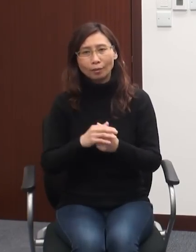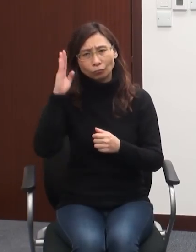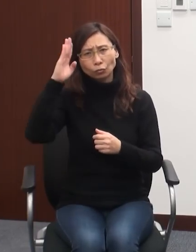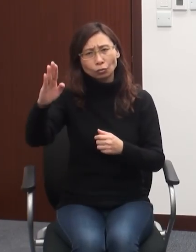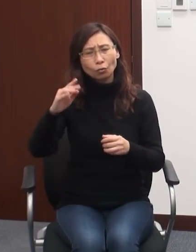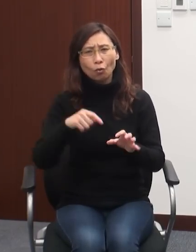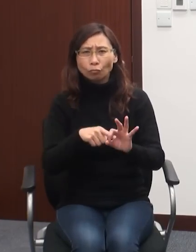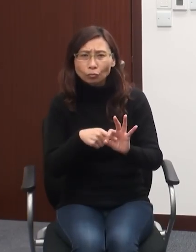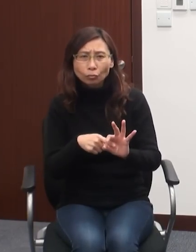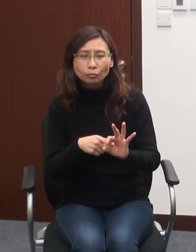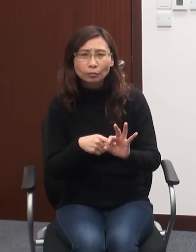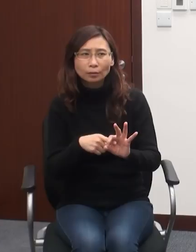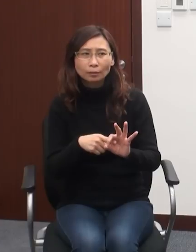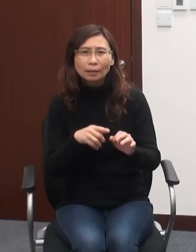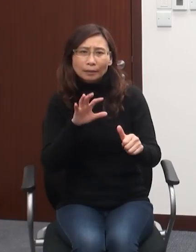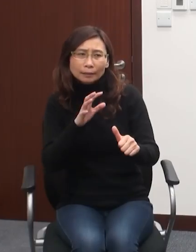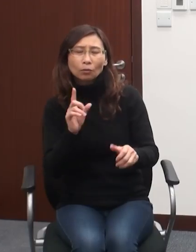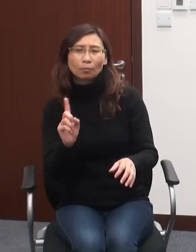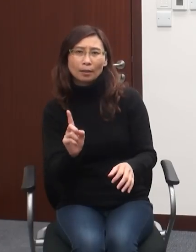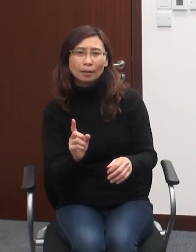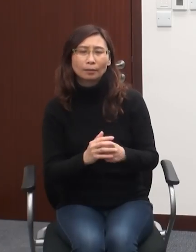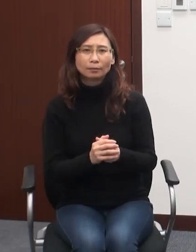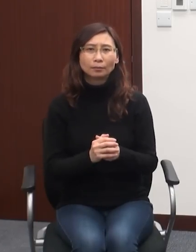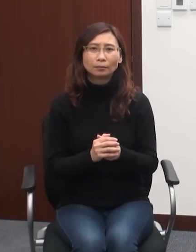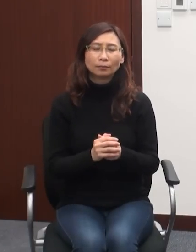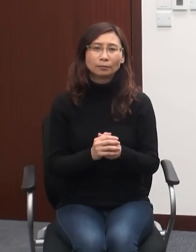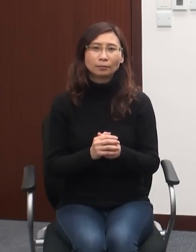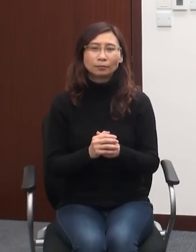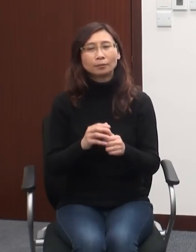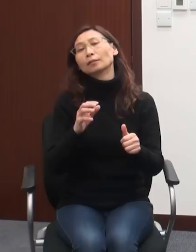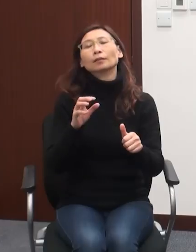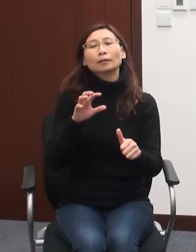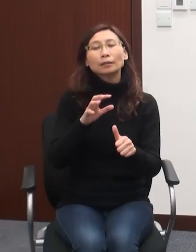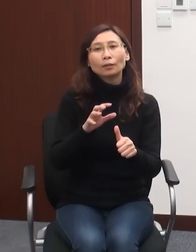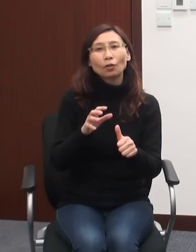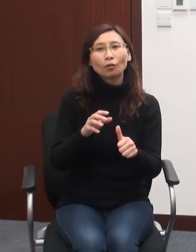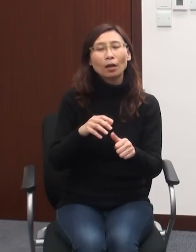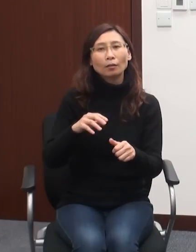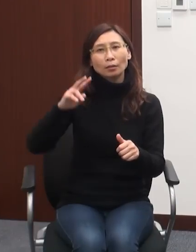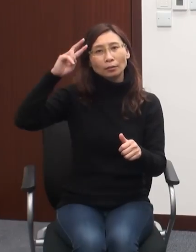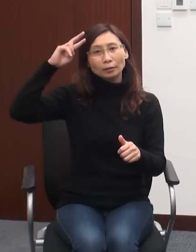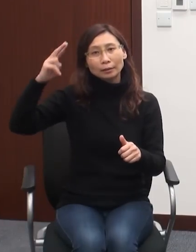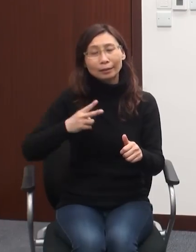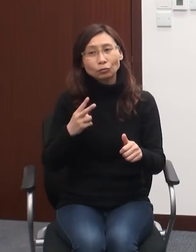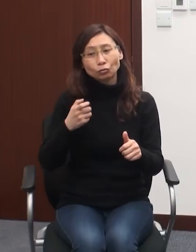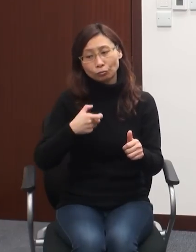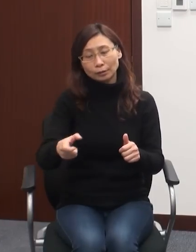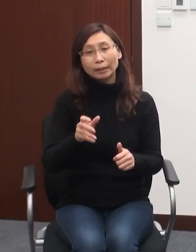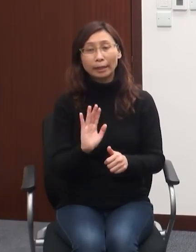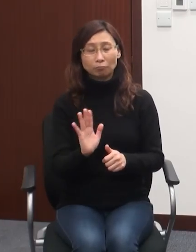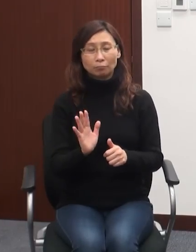候咧，就會影響一啲咩咧？影響一啲叫做非經常性開支。咩叫非經常開支咧？就係嗰